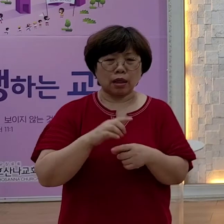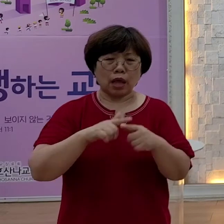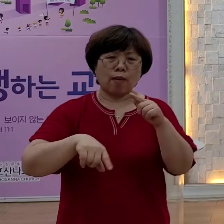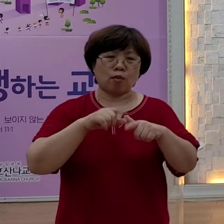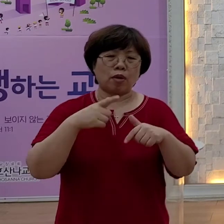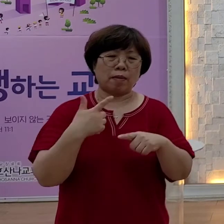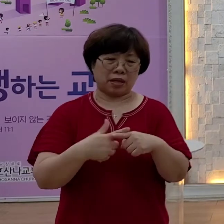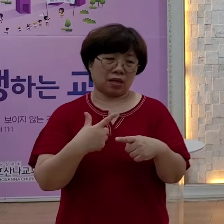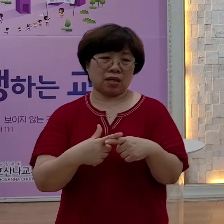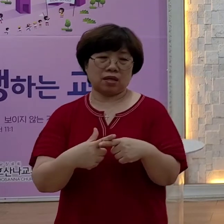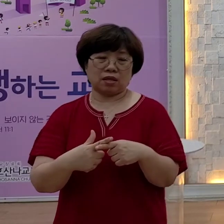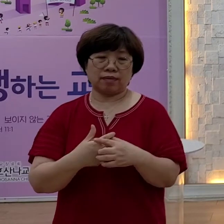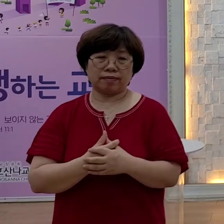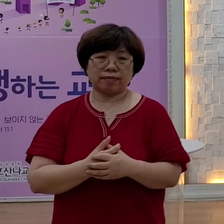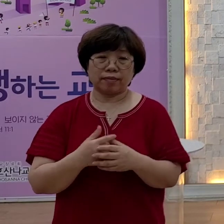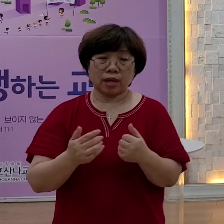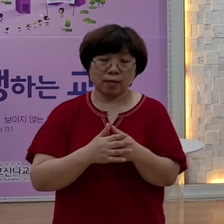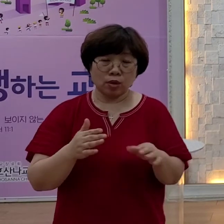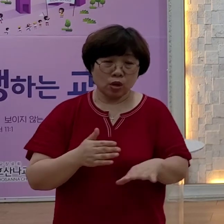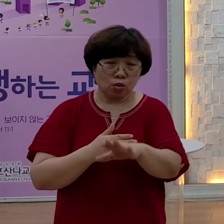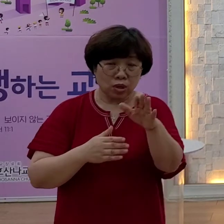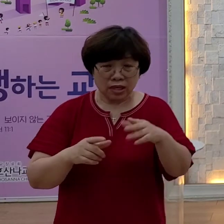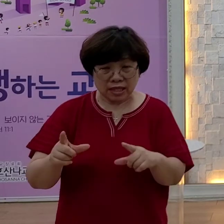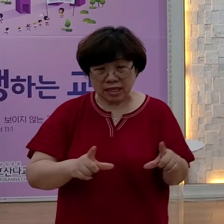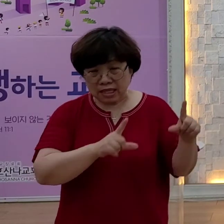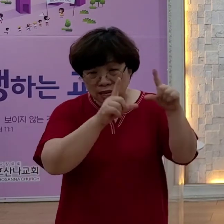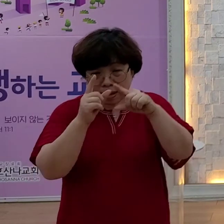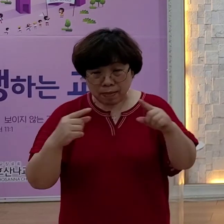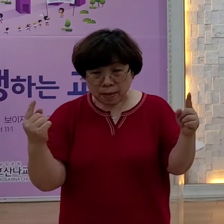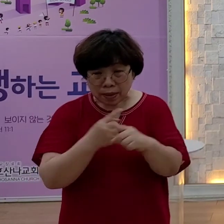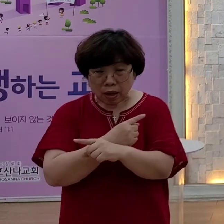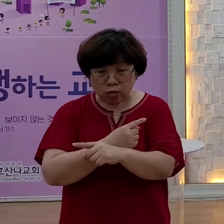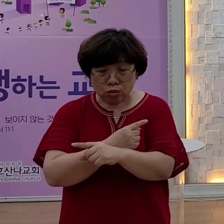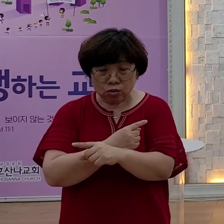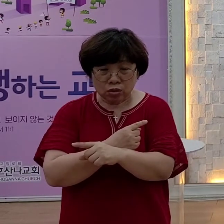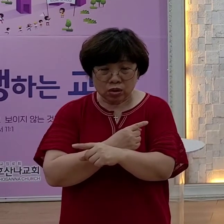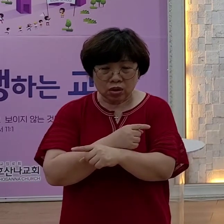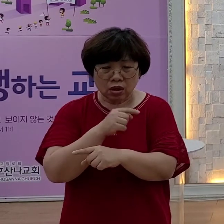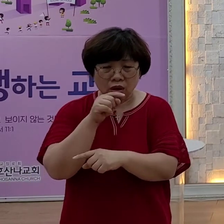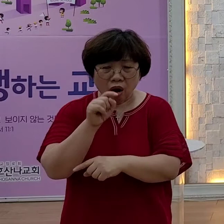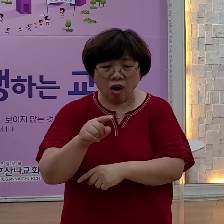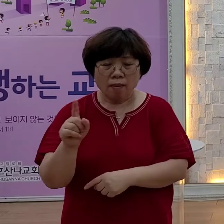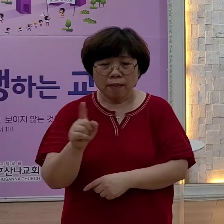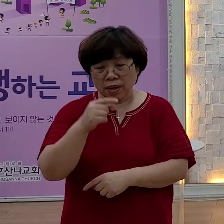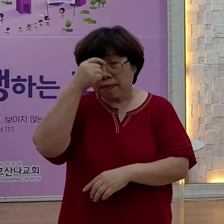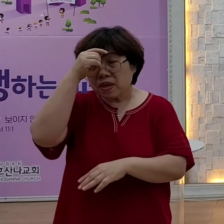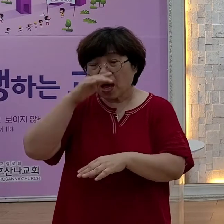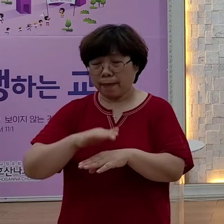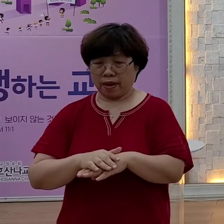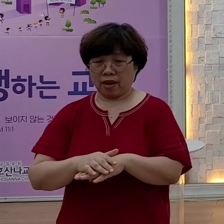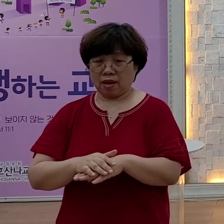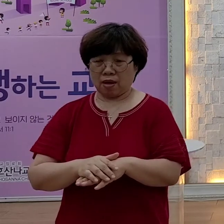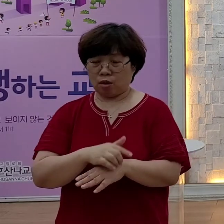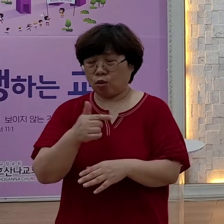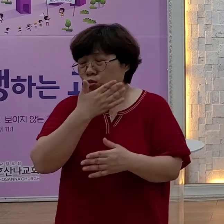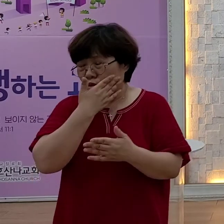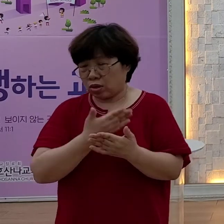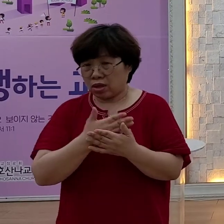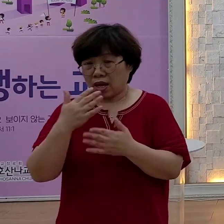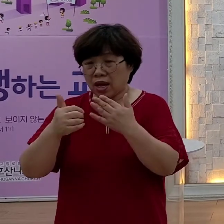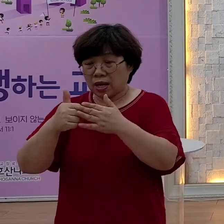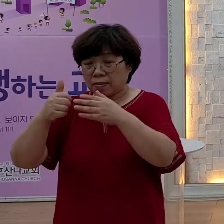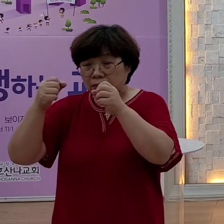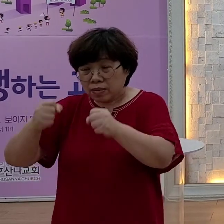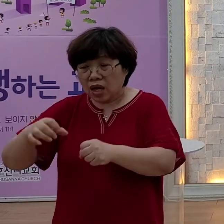그래서 우리에게는 이 삶의 전환점이 되는 이 예배가 가장 중요해요. 하나님이 임재하신 곳에 그곳의